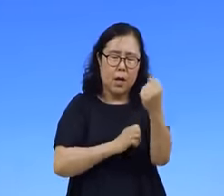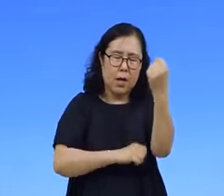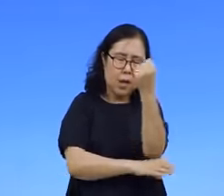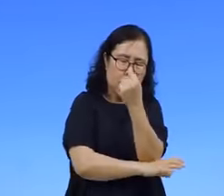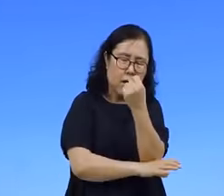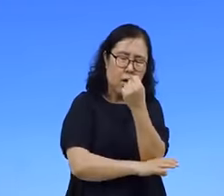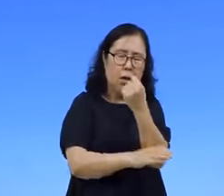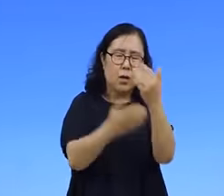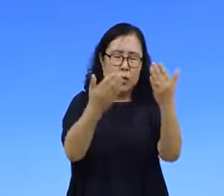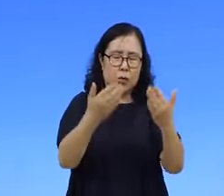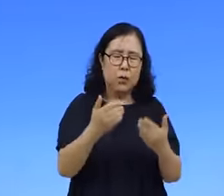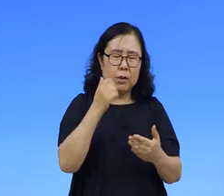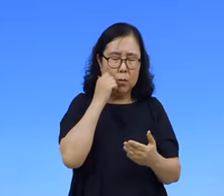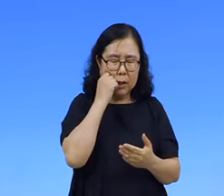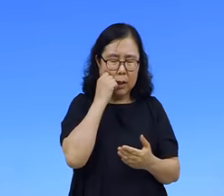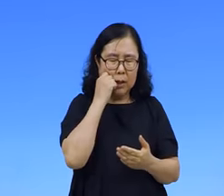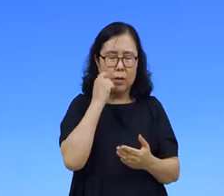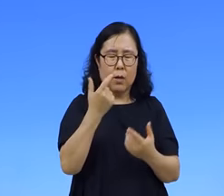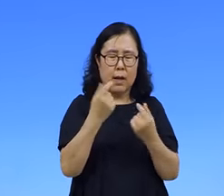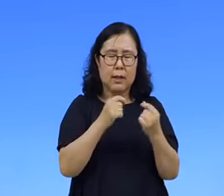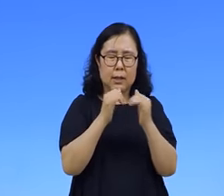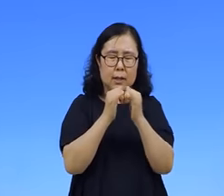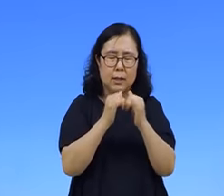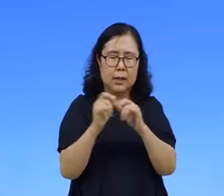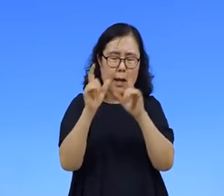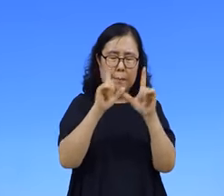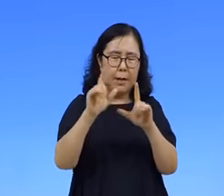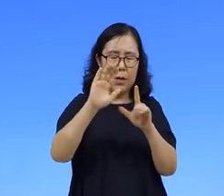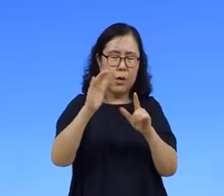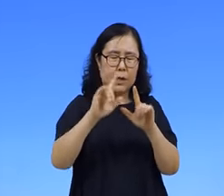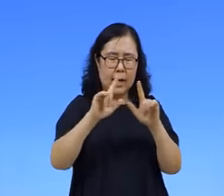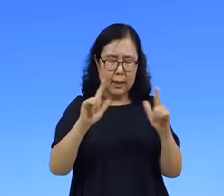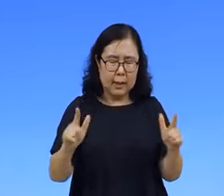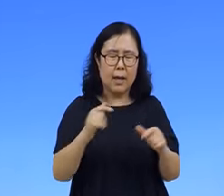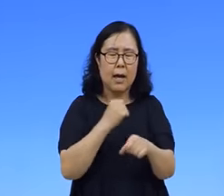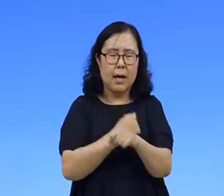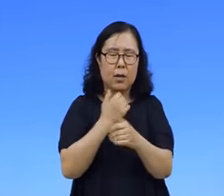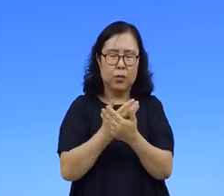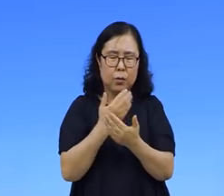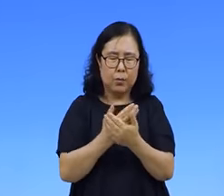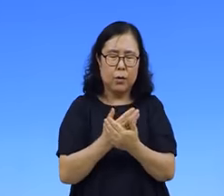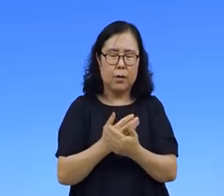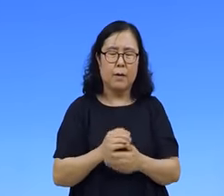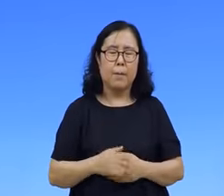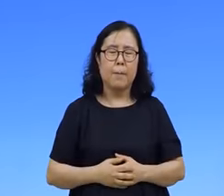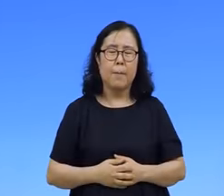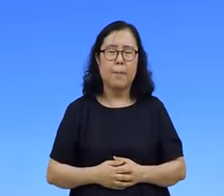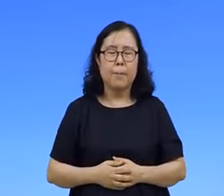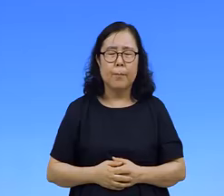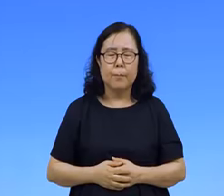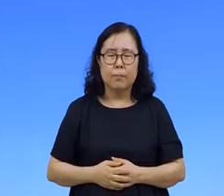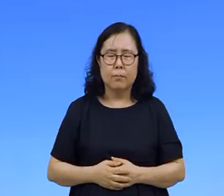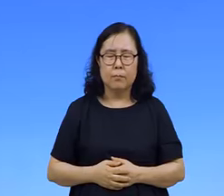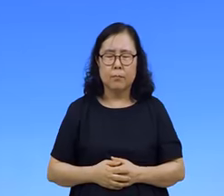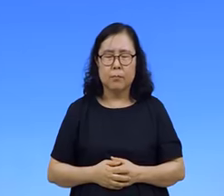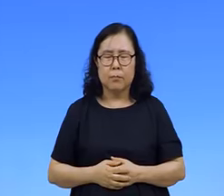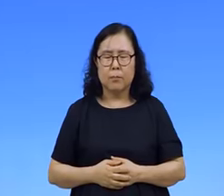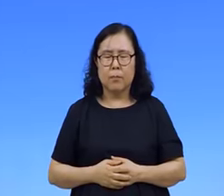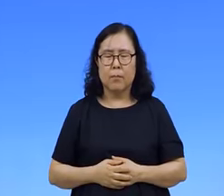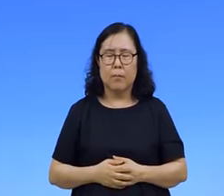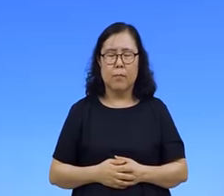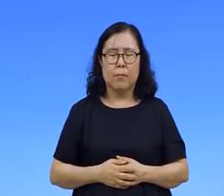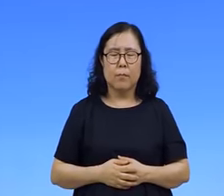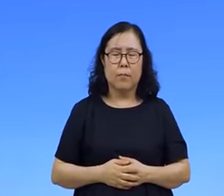없고 영향력이 아버지 생기지 않는 그런 인생이 되지 않기를 원합니다. 비록 안색이 변하는 상함이